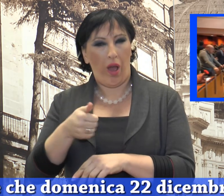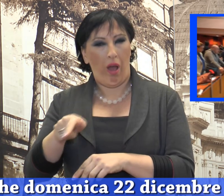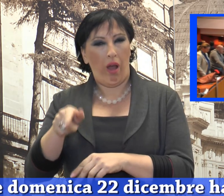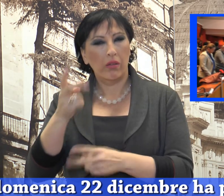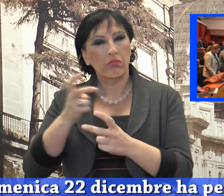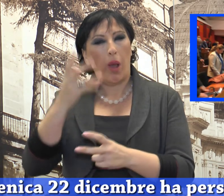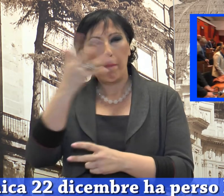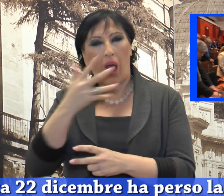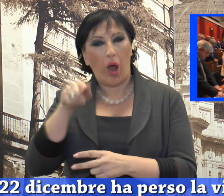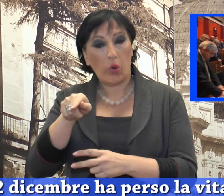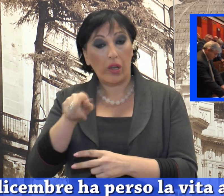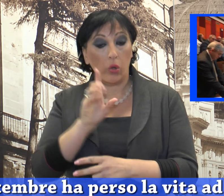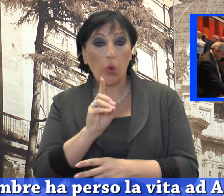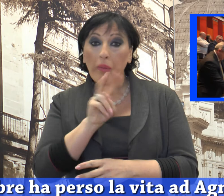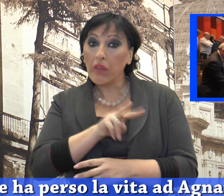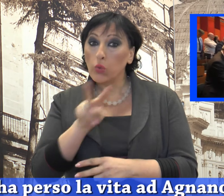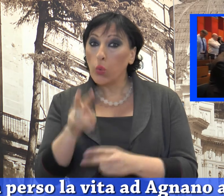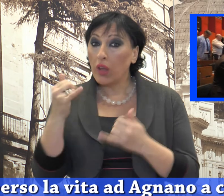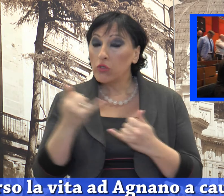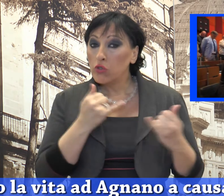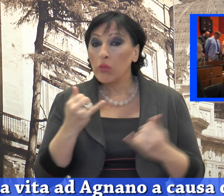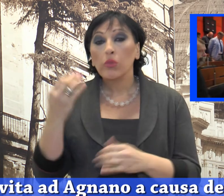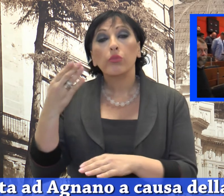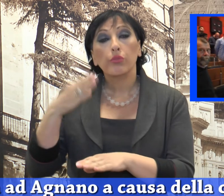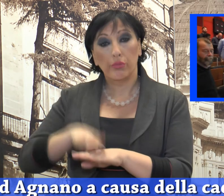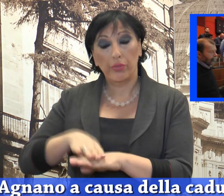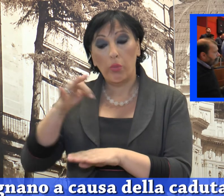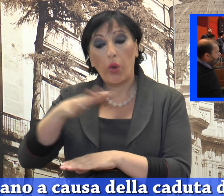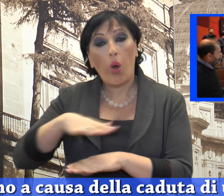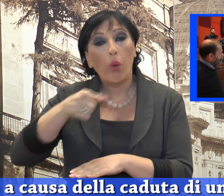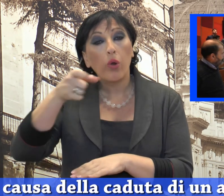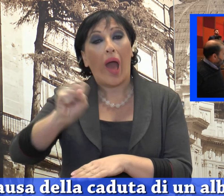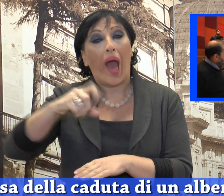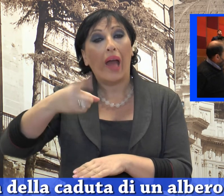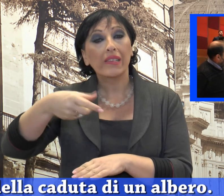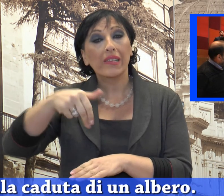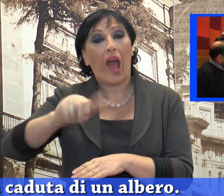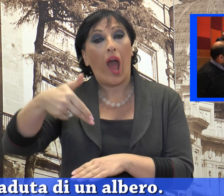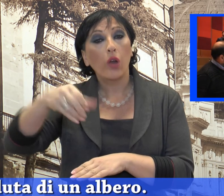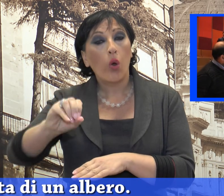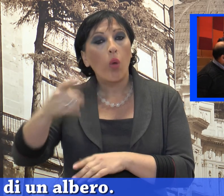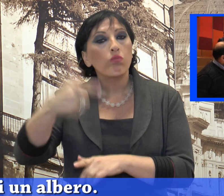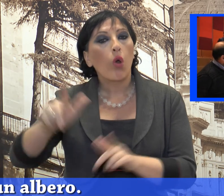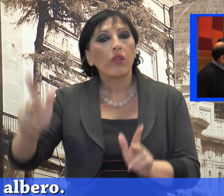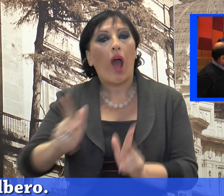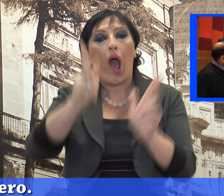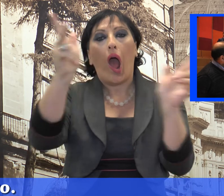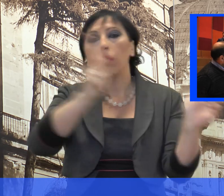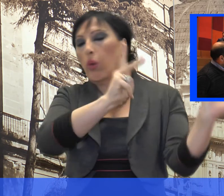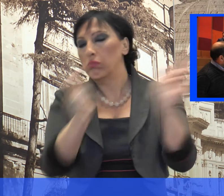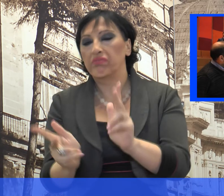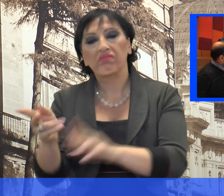che domenica 22 dicembre ha perso la vita ad Agnano a causa della caduta di un albero.